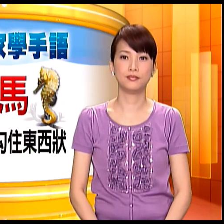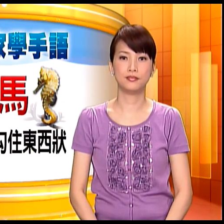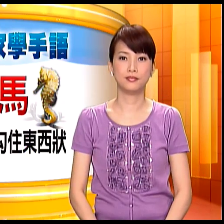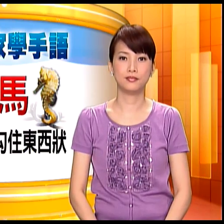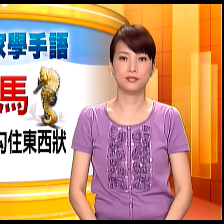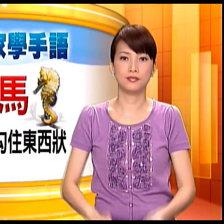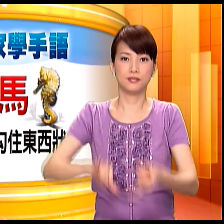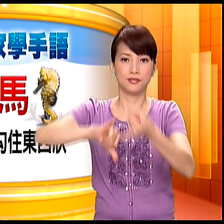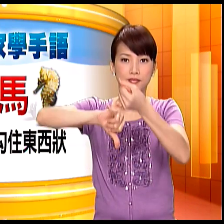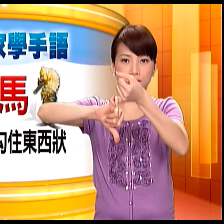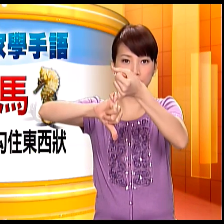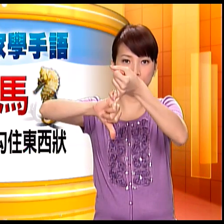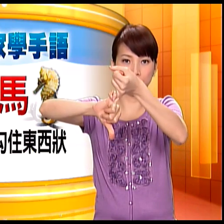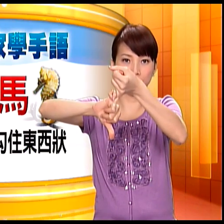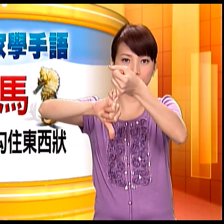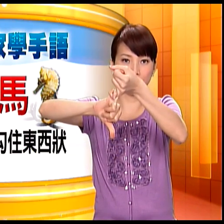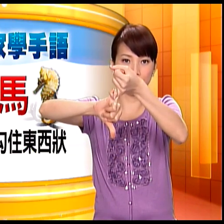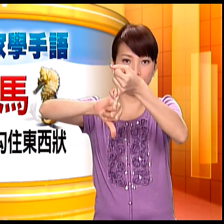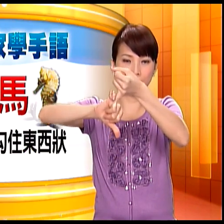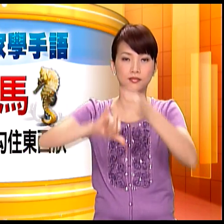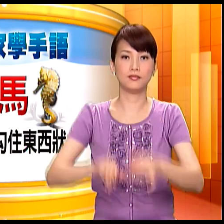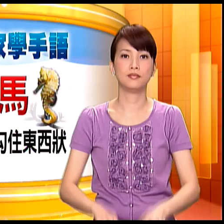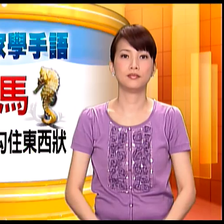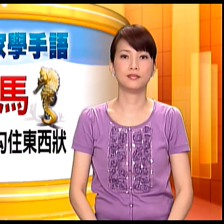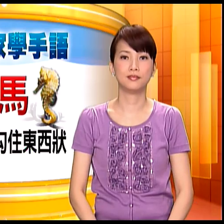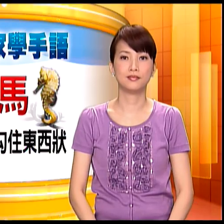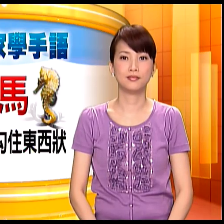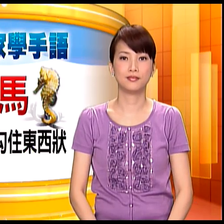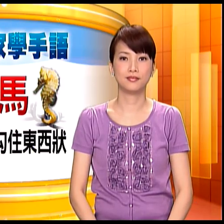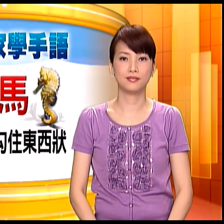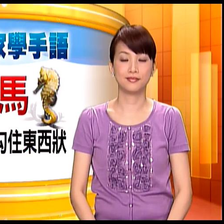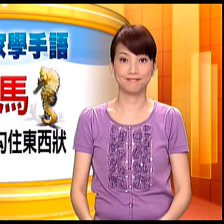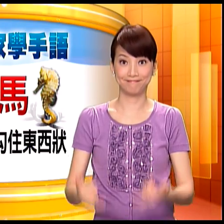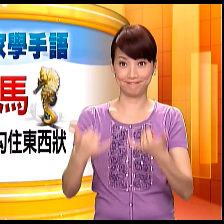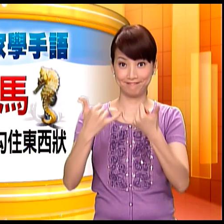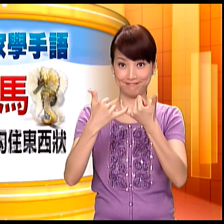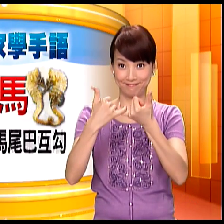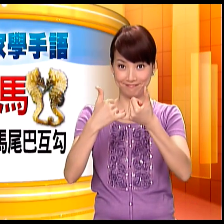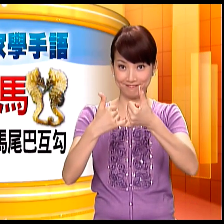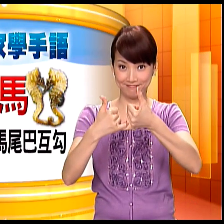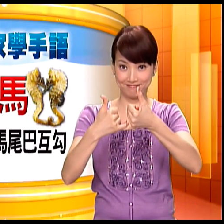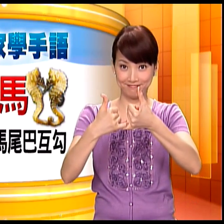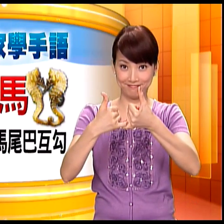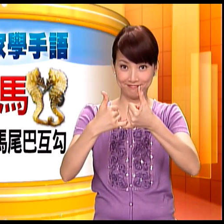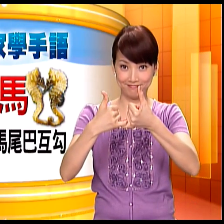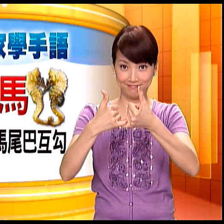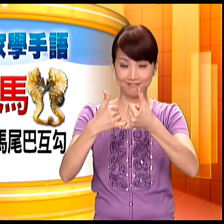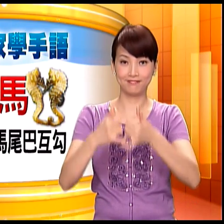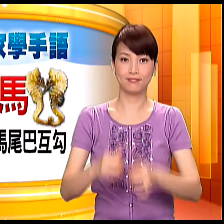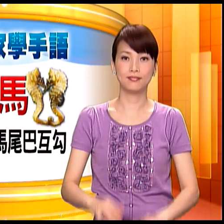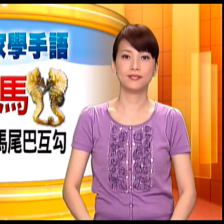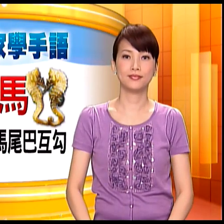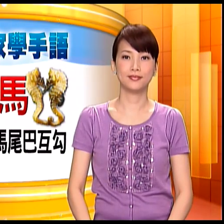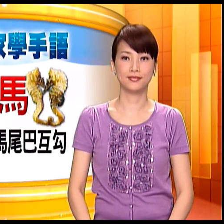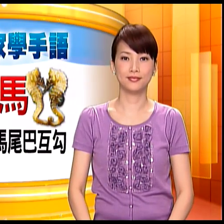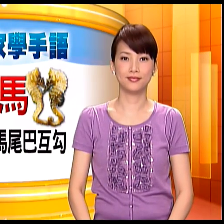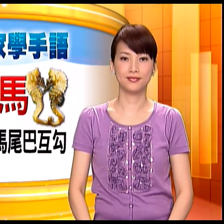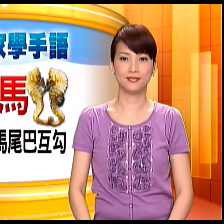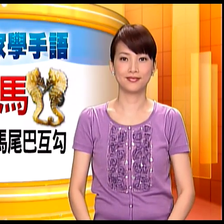东西的样子，海马；而第二种手语是两只海马尾巴勾在一起，这